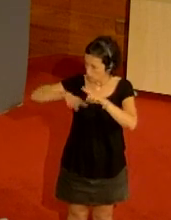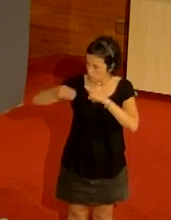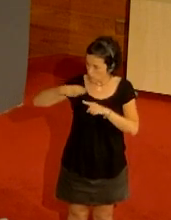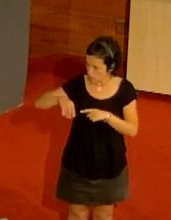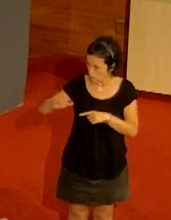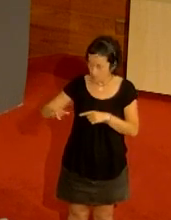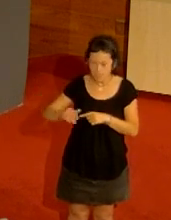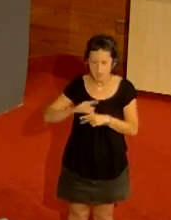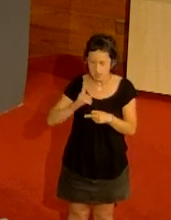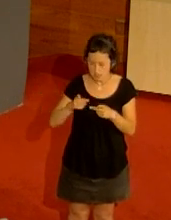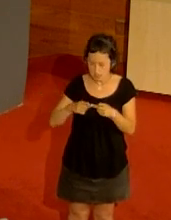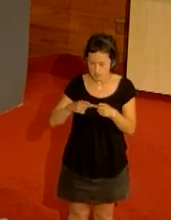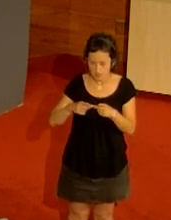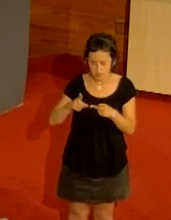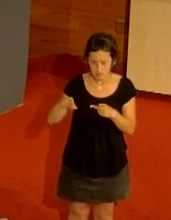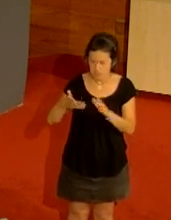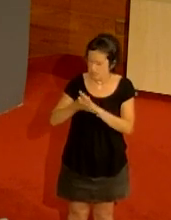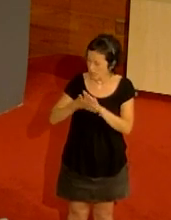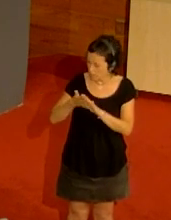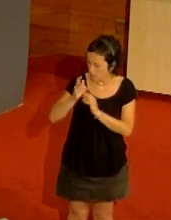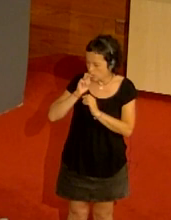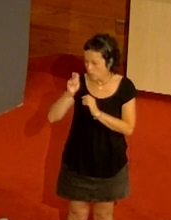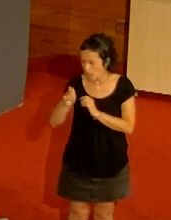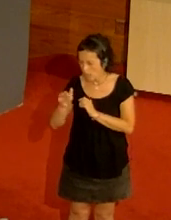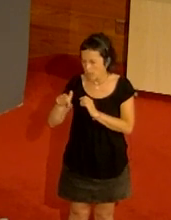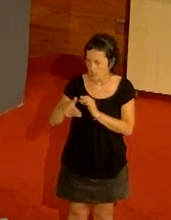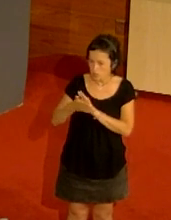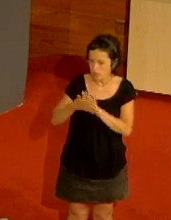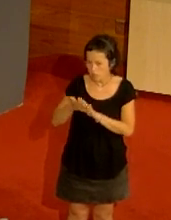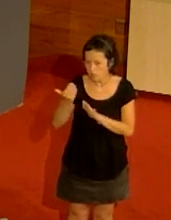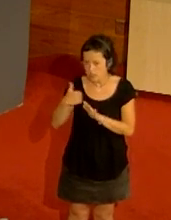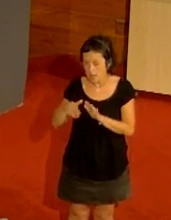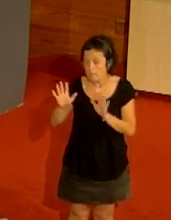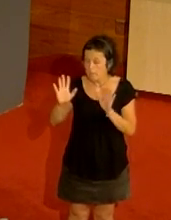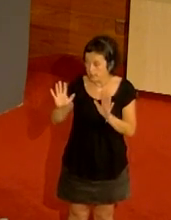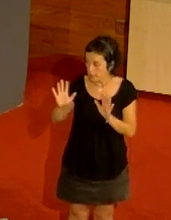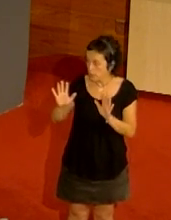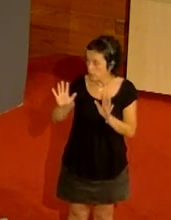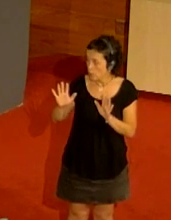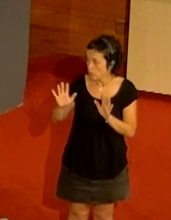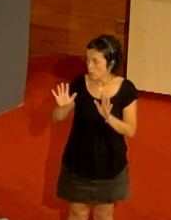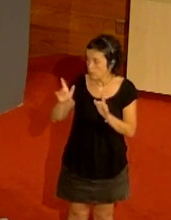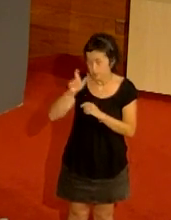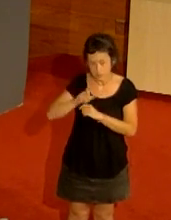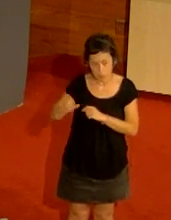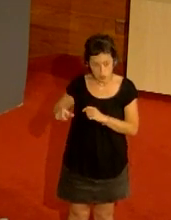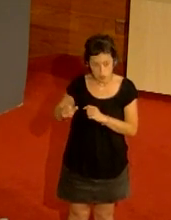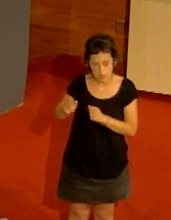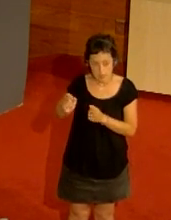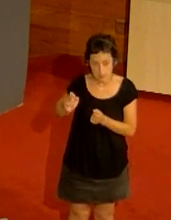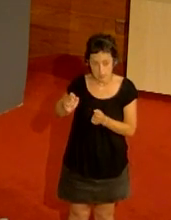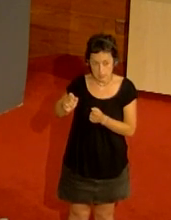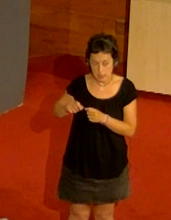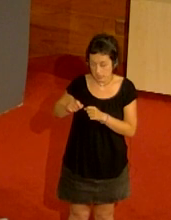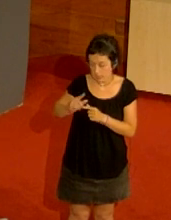luego también has hablado cuando de Ucrania, que ya hemos hablado, pero no hemos hablado de los refugiados. Y más en concreto, ¿por